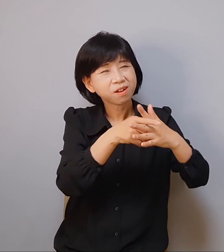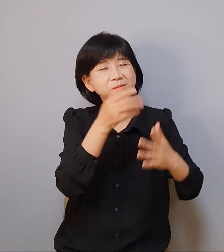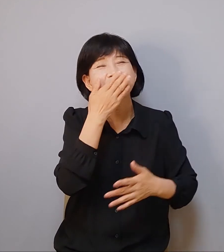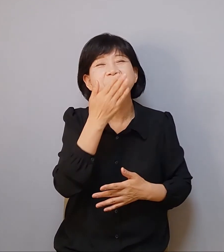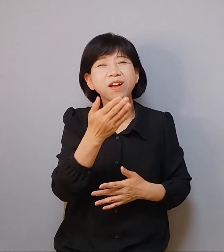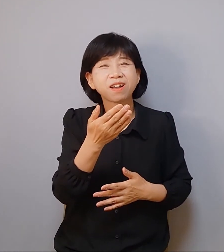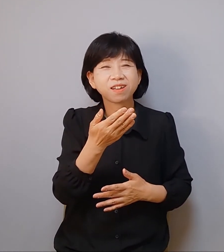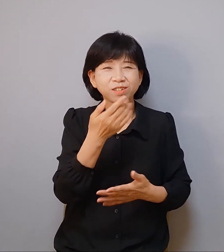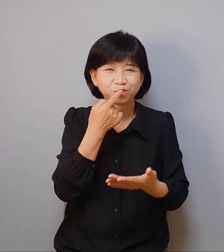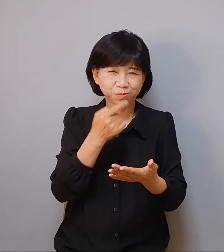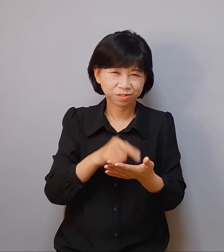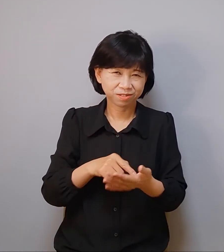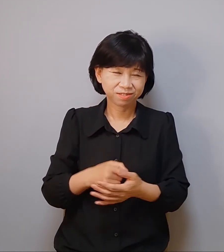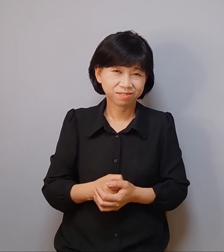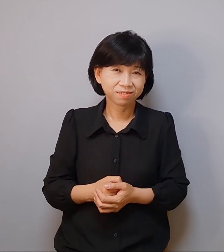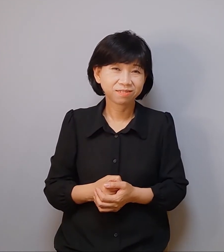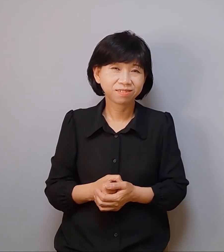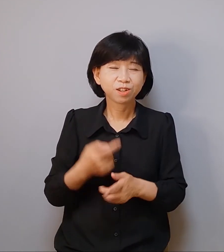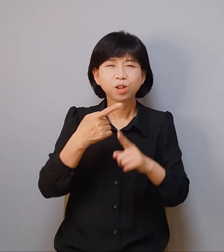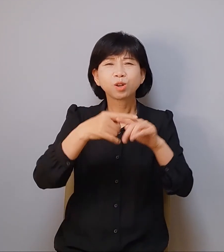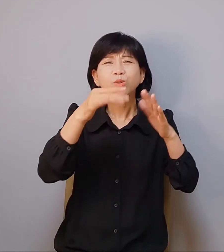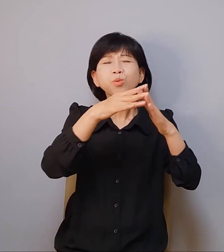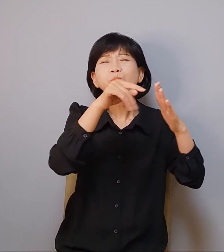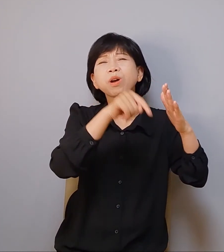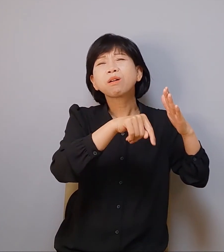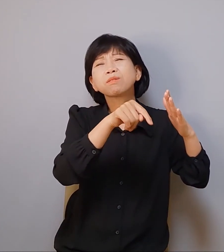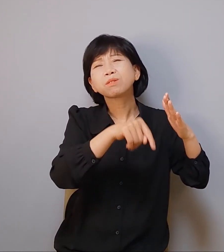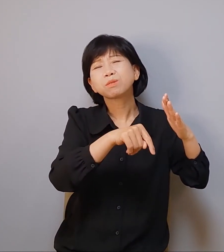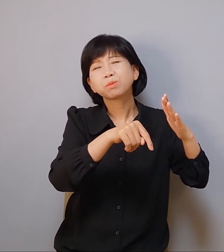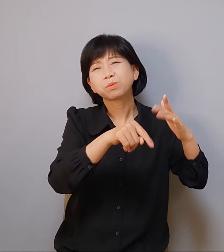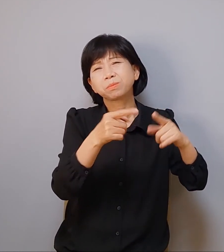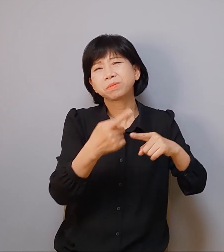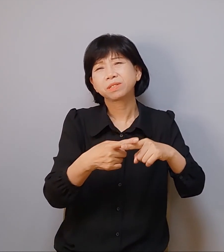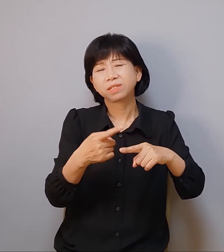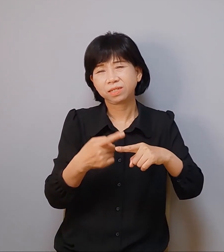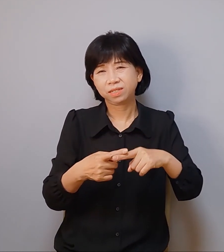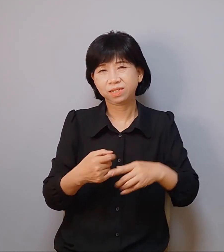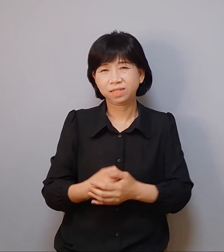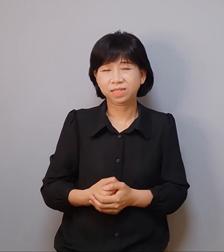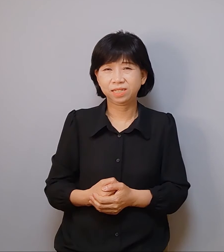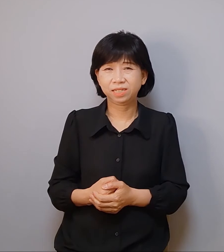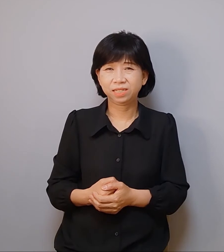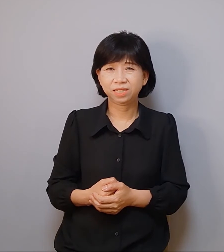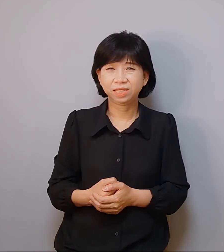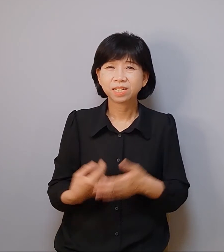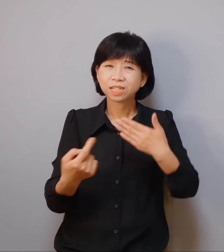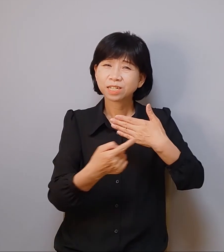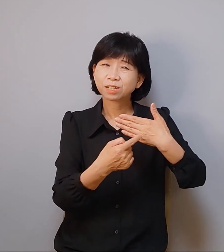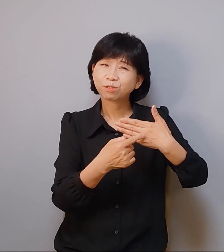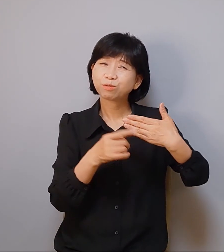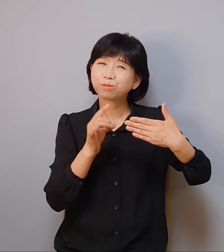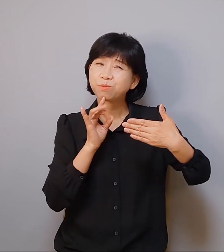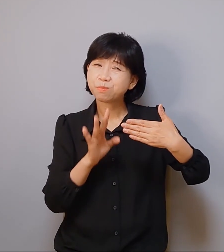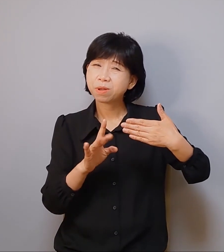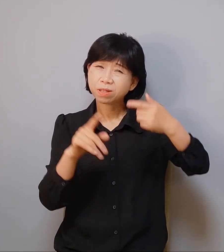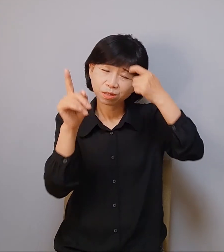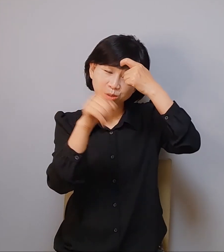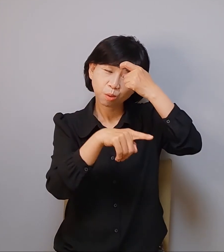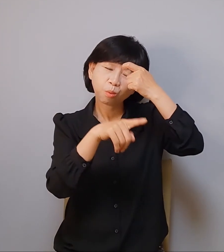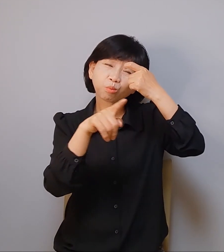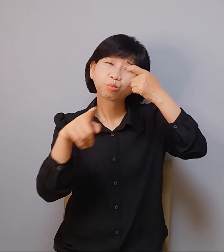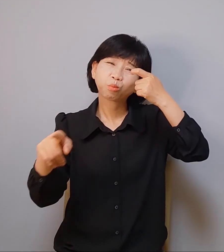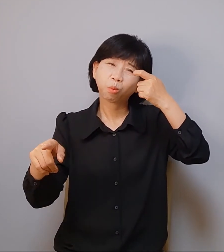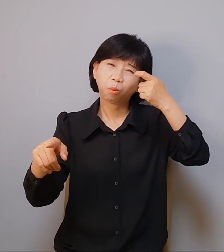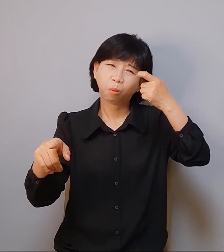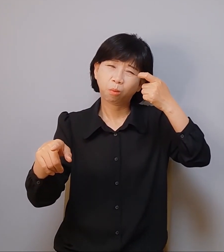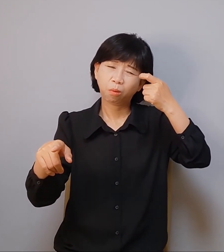여전히 아직도 교회 안에 무늬만 교인이 있다고들 말합니다. 저도 그렇게 말을 많이